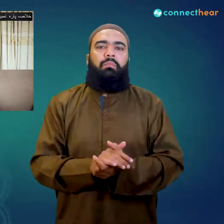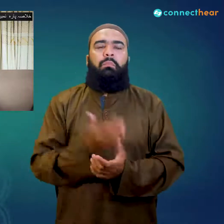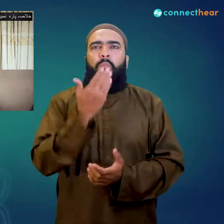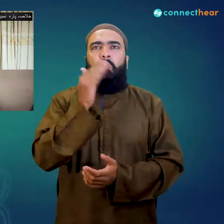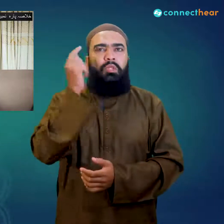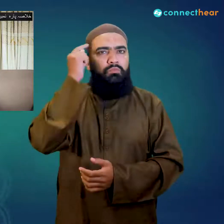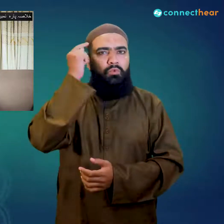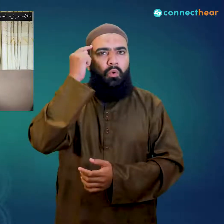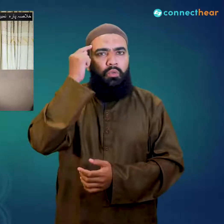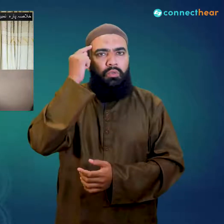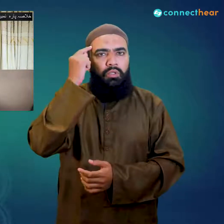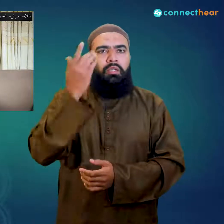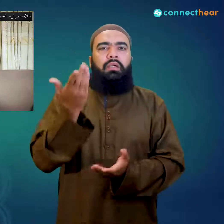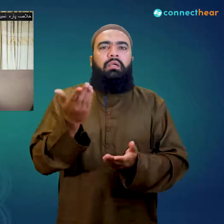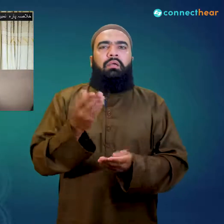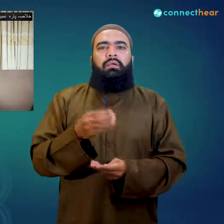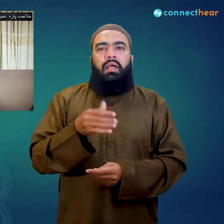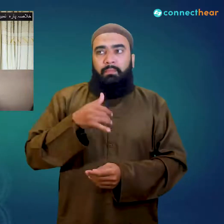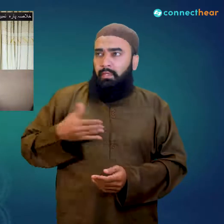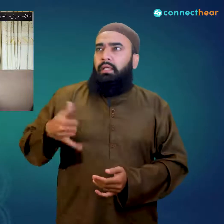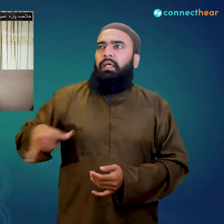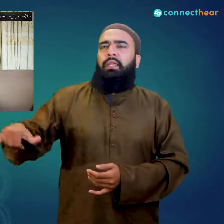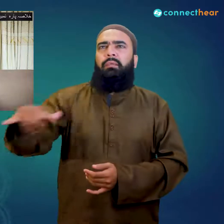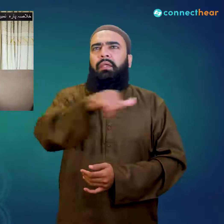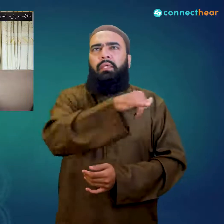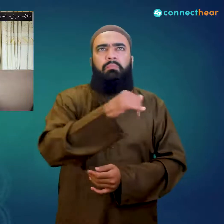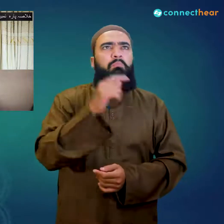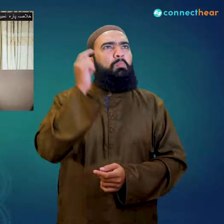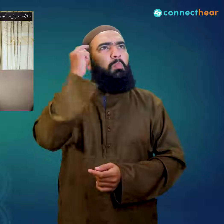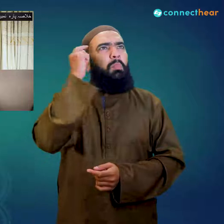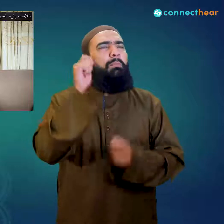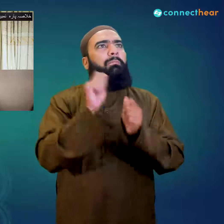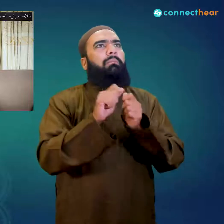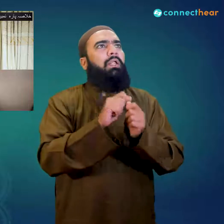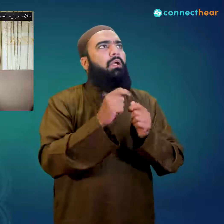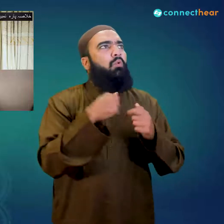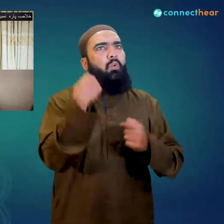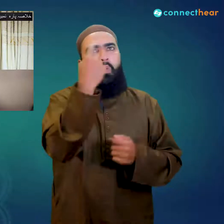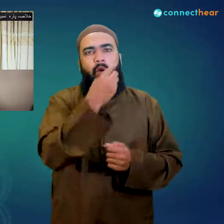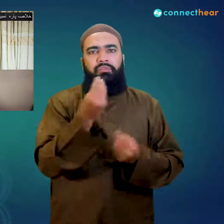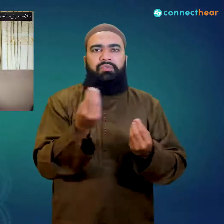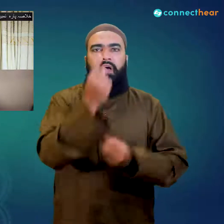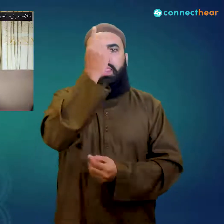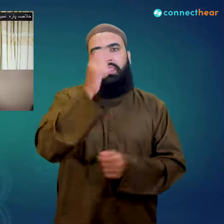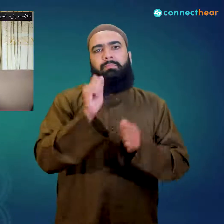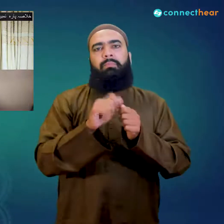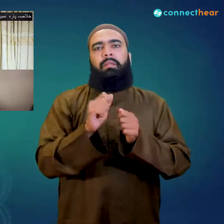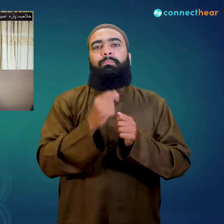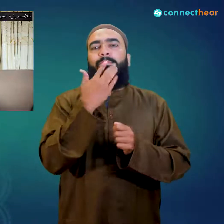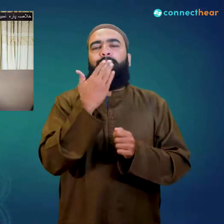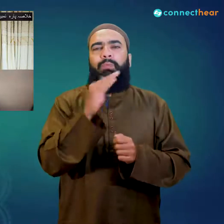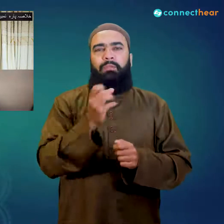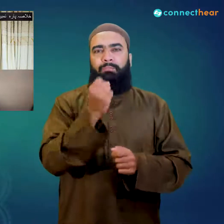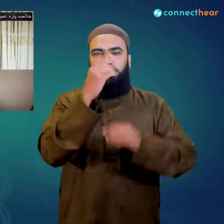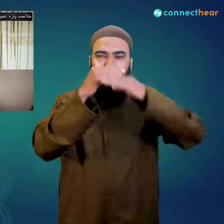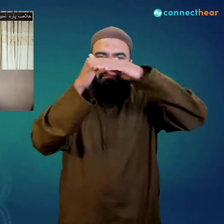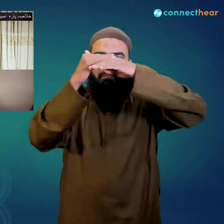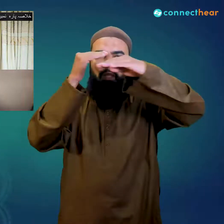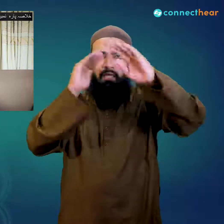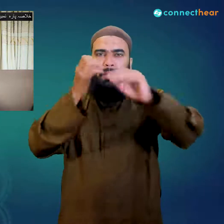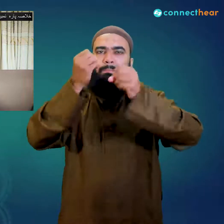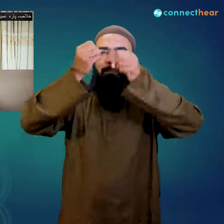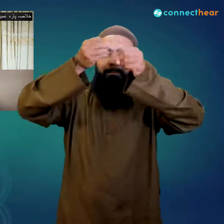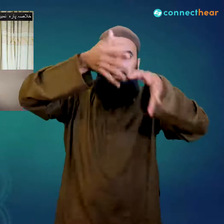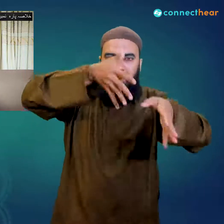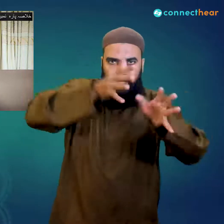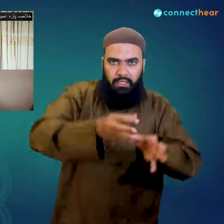عظمت کو دل کے اندر بٹھائے کہ اس کے آس پاس جو کچھ بھی ہے سب اللہ کا پیدا کیا ہوا، آسمان زمین، آسمان سے پانی برسنا،